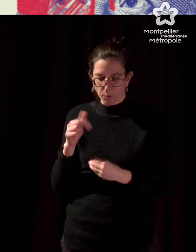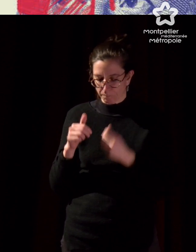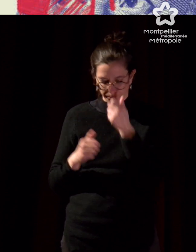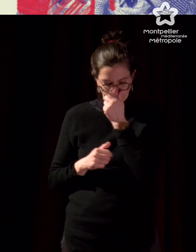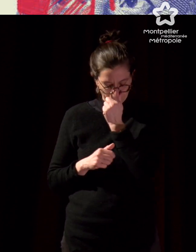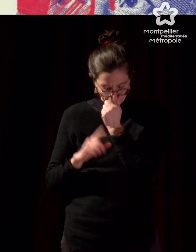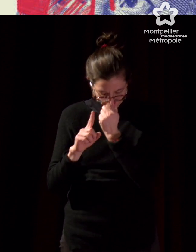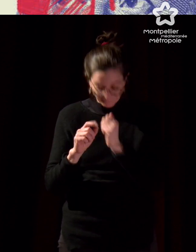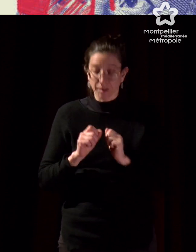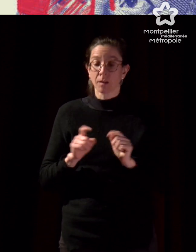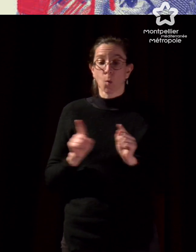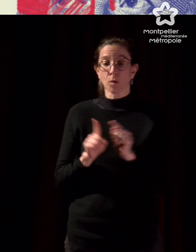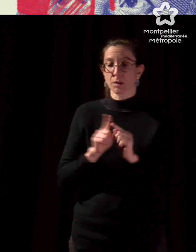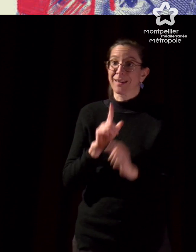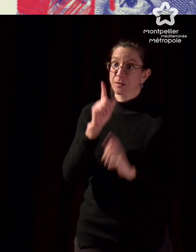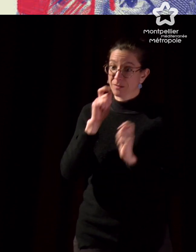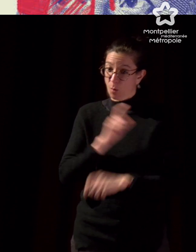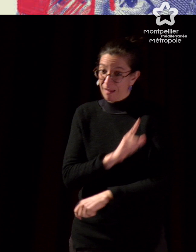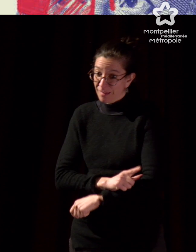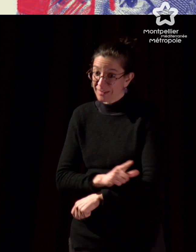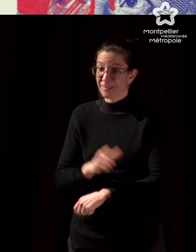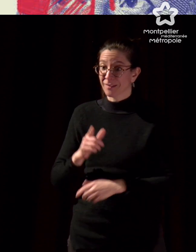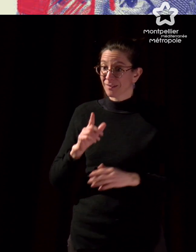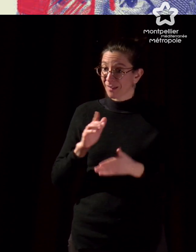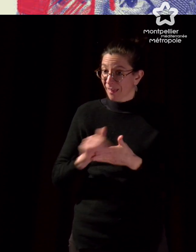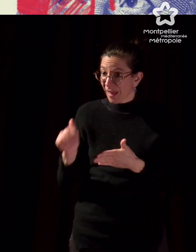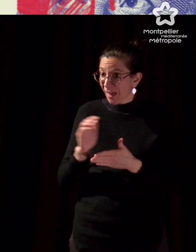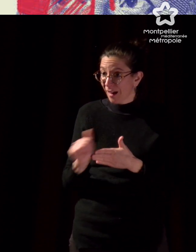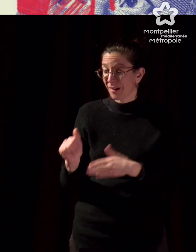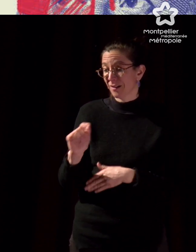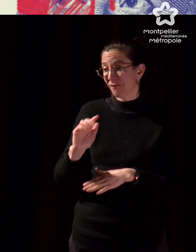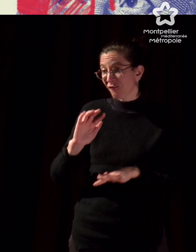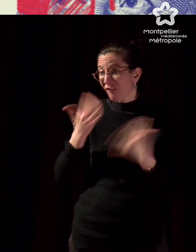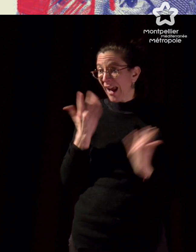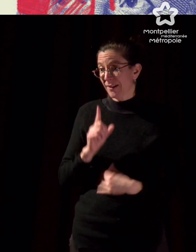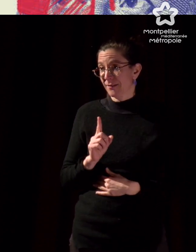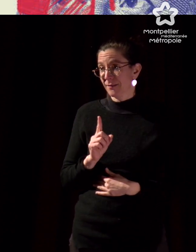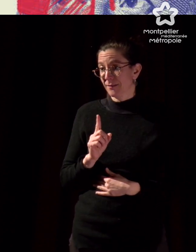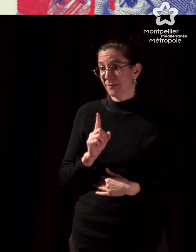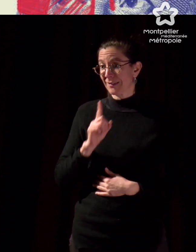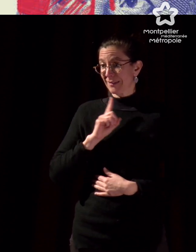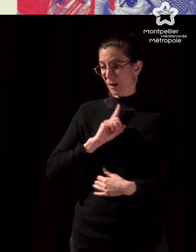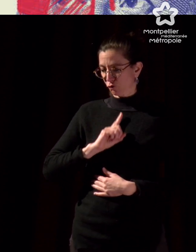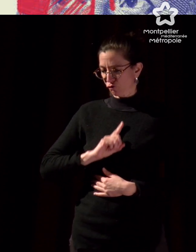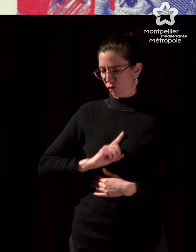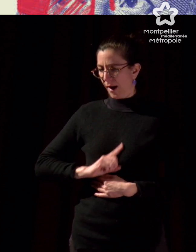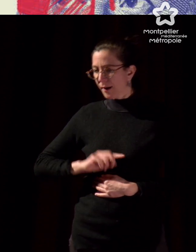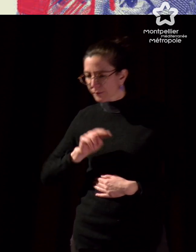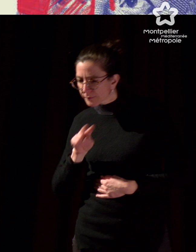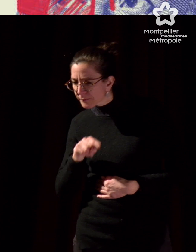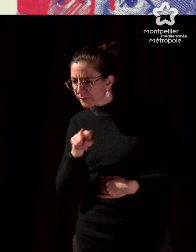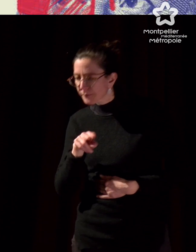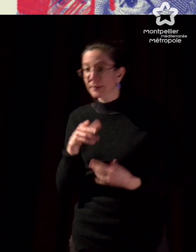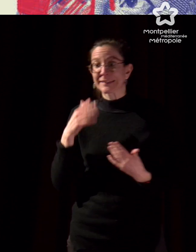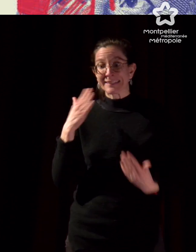frais, attention, l'équivalent d'1 litre de lait frais, tout le monde peut boire un verre de lait, mais si vous ne digérez pas le lait frais, vous allez faire